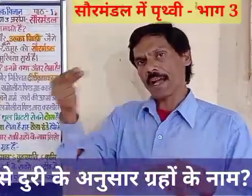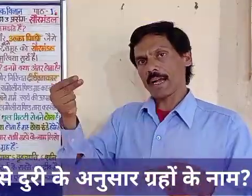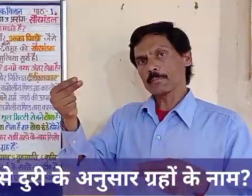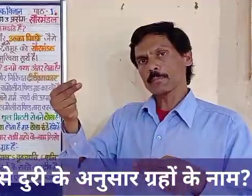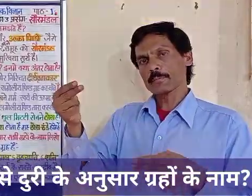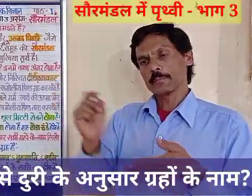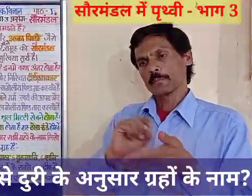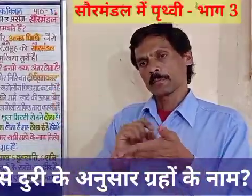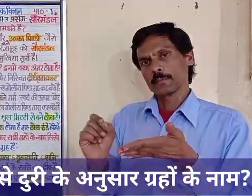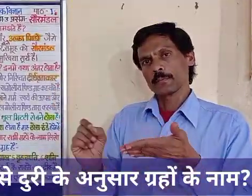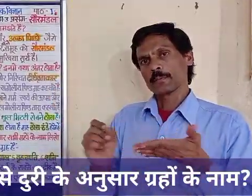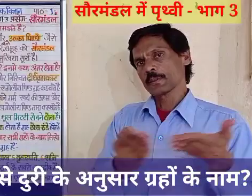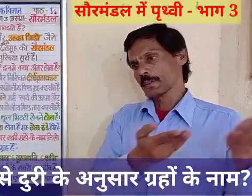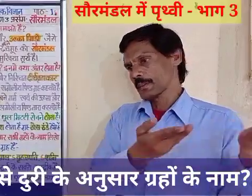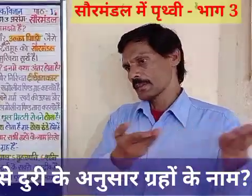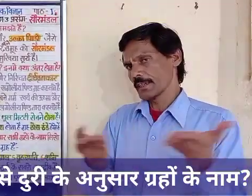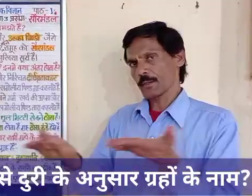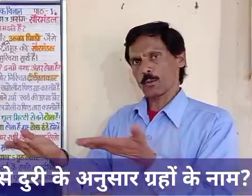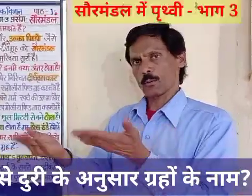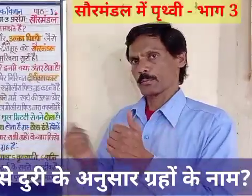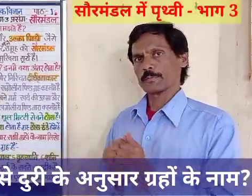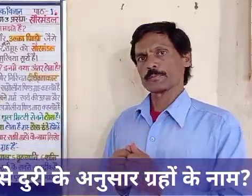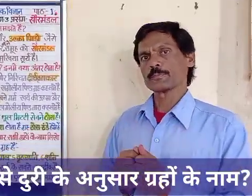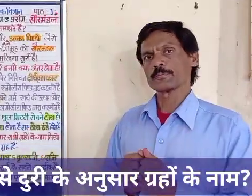नाम लिखो।